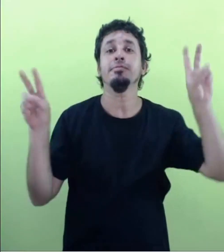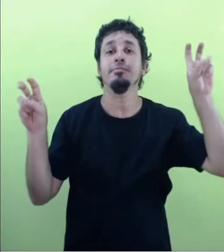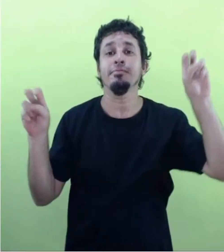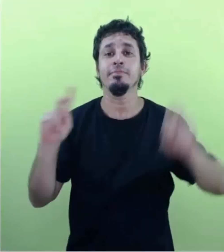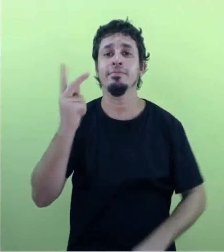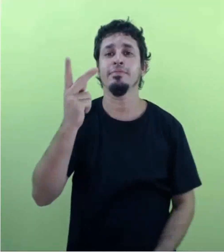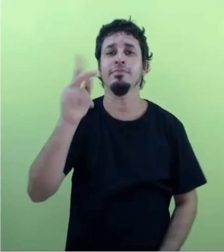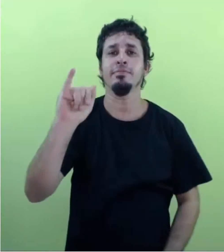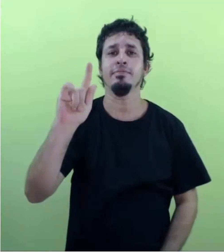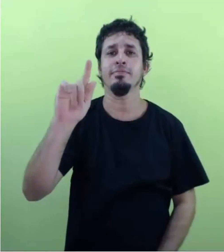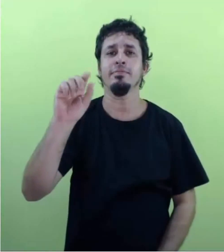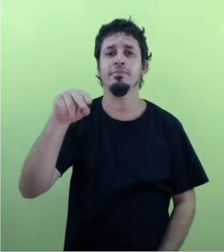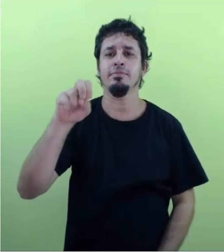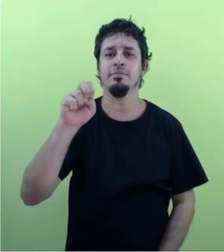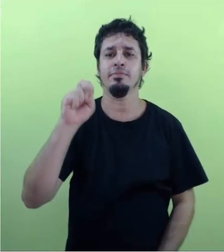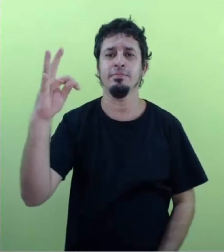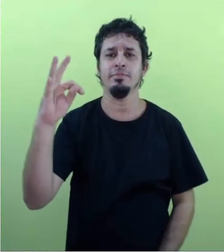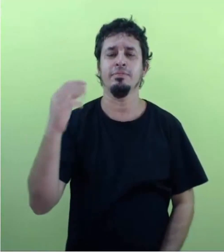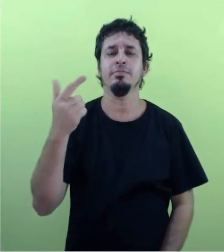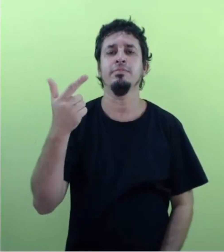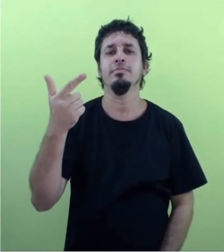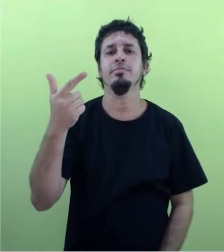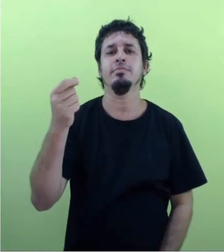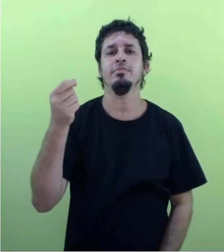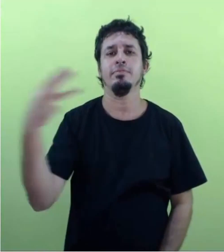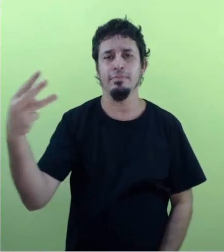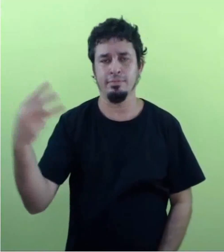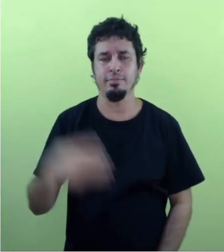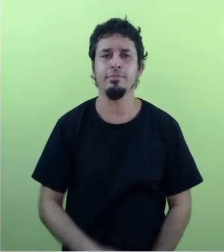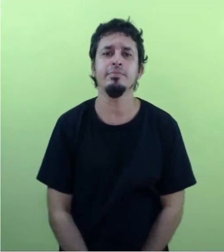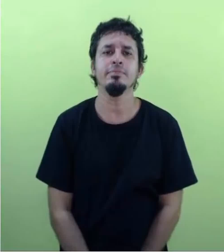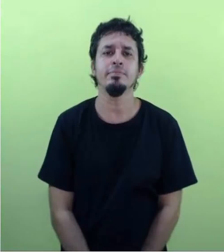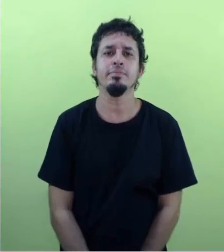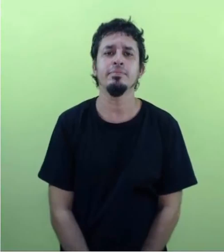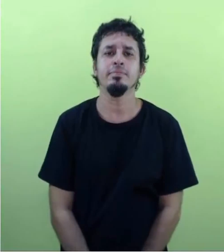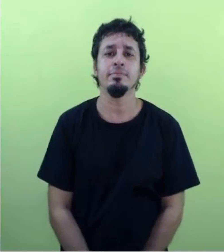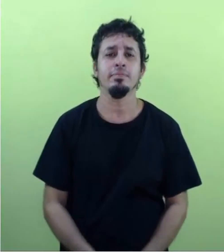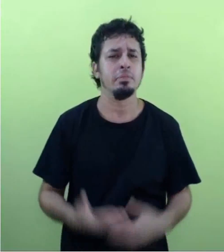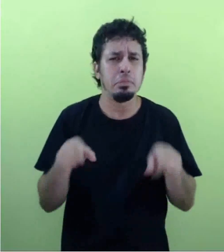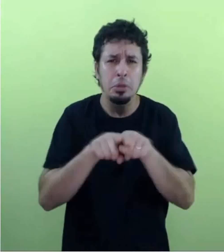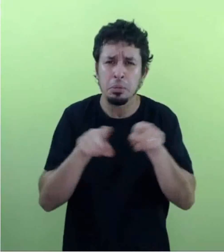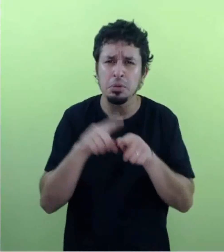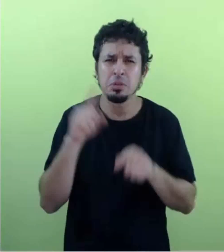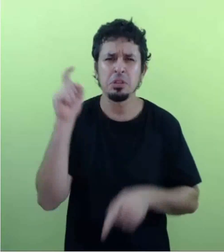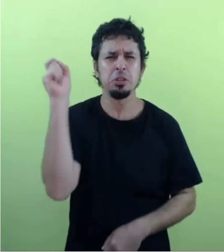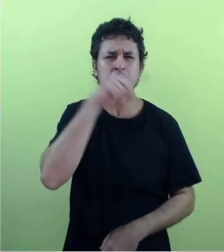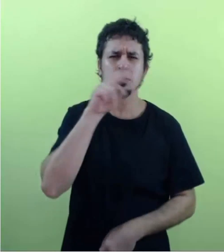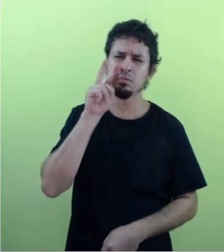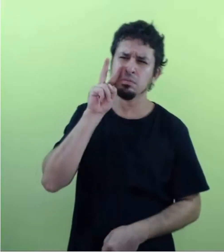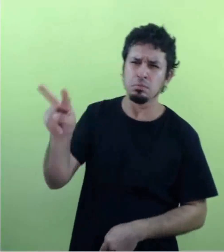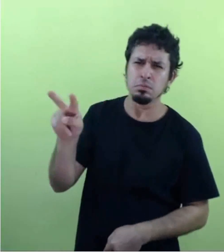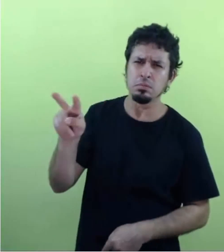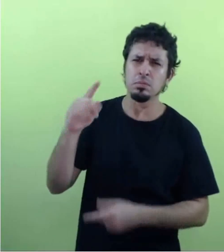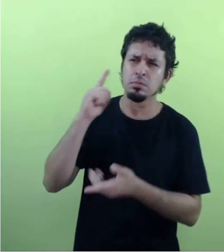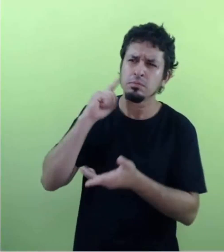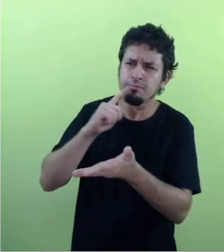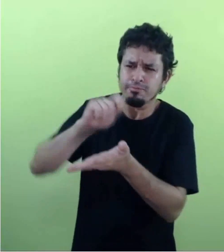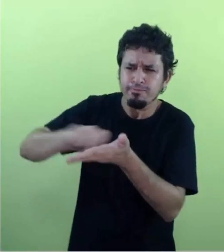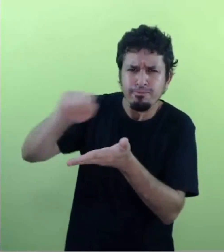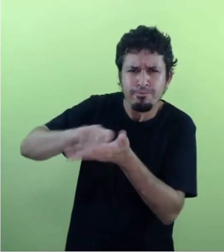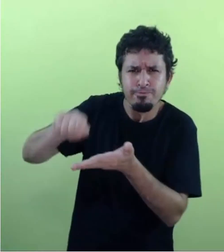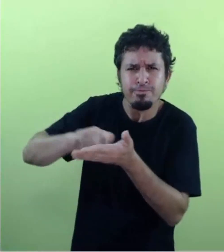2003. Ao mesmo tempo em que à primeira vista pode parecer complexo definir essa escrita das